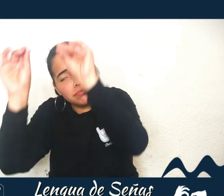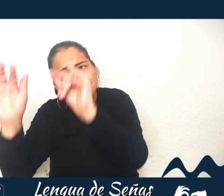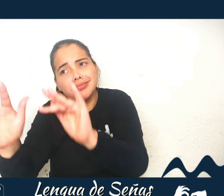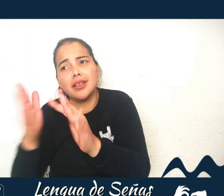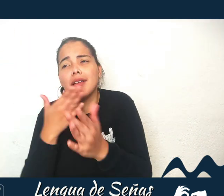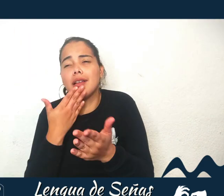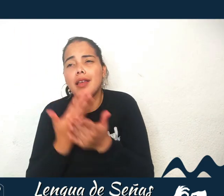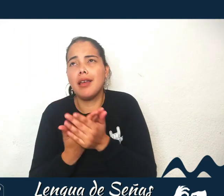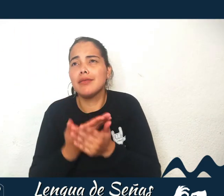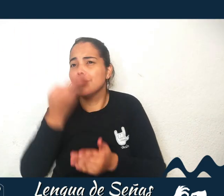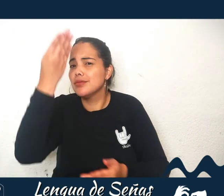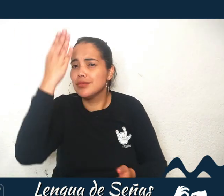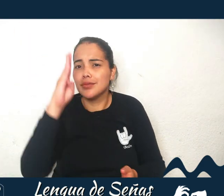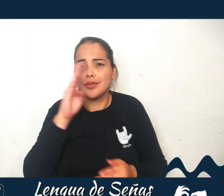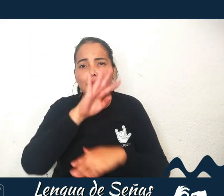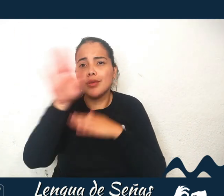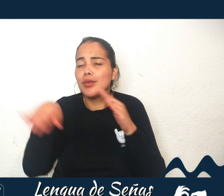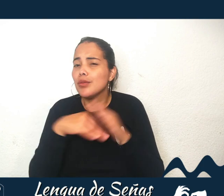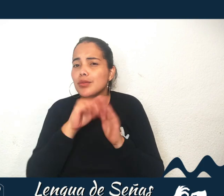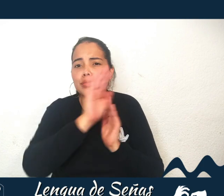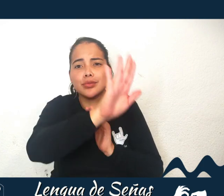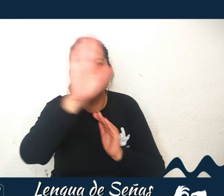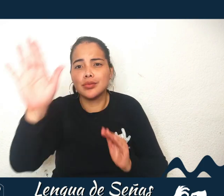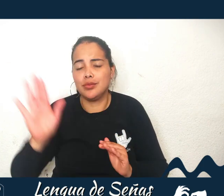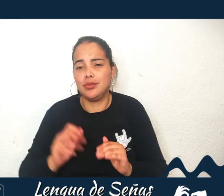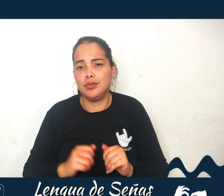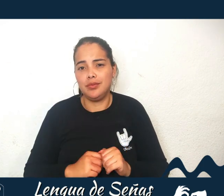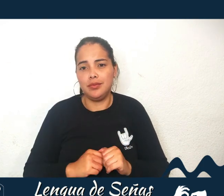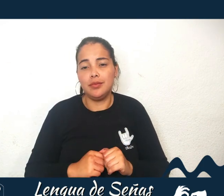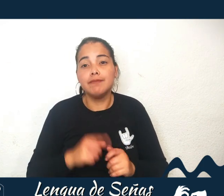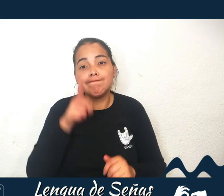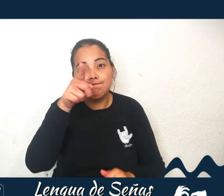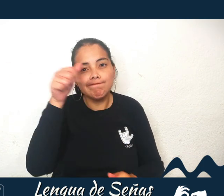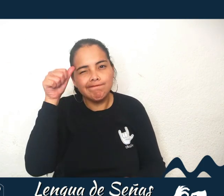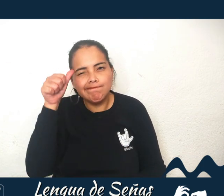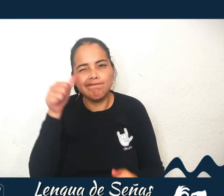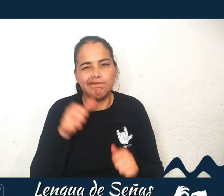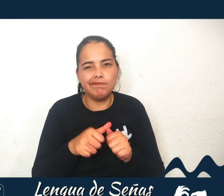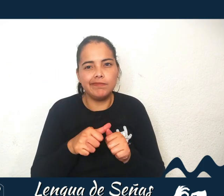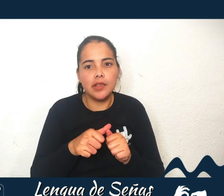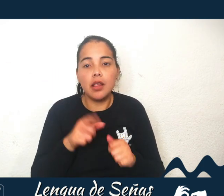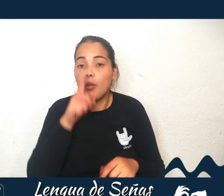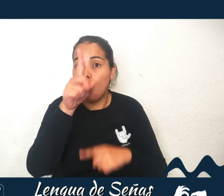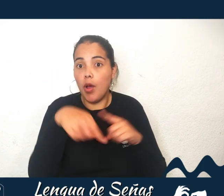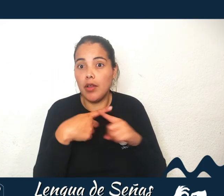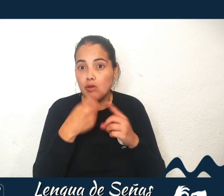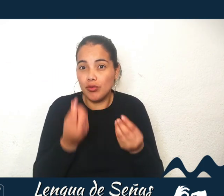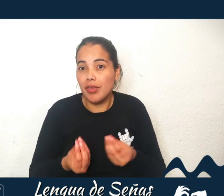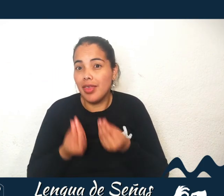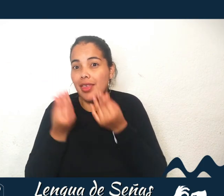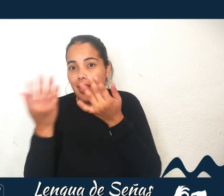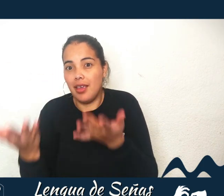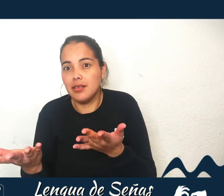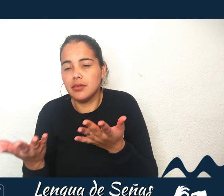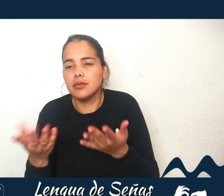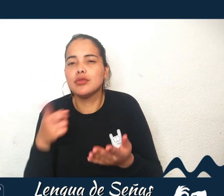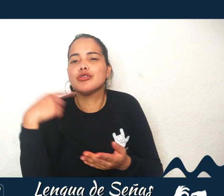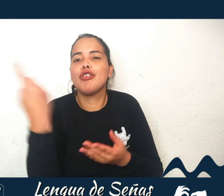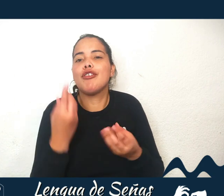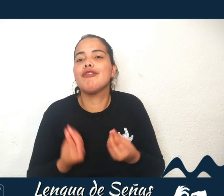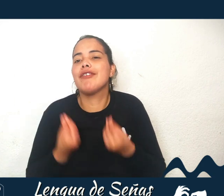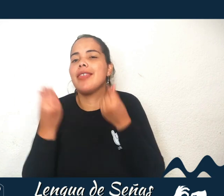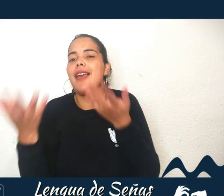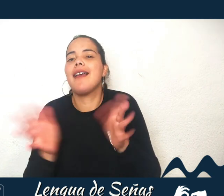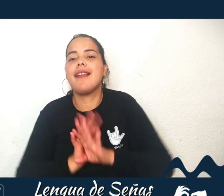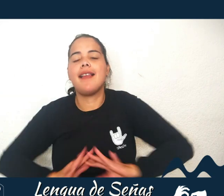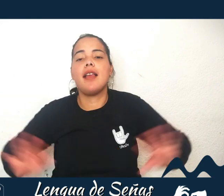todo el nombre del Señor es glorificado. Recordemos, el dar no es solamente, como